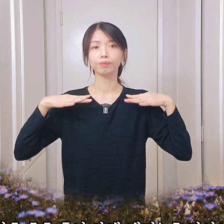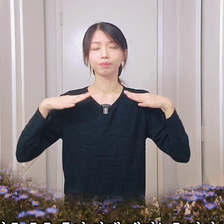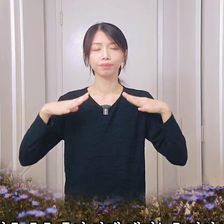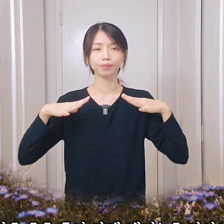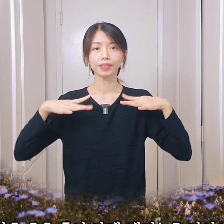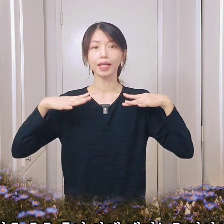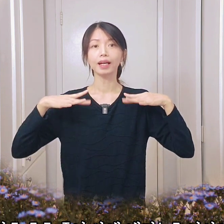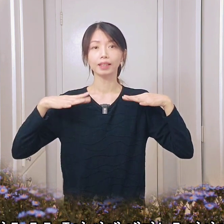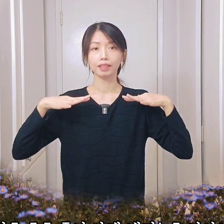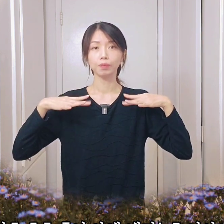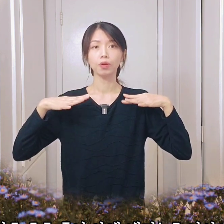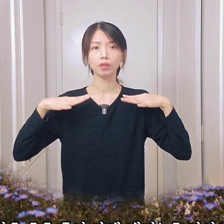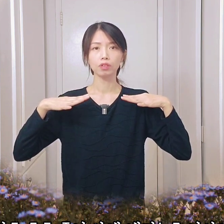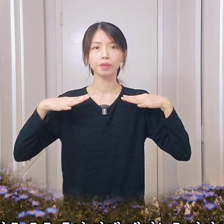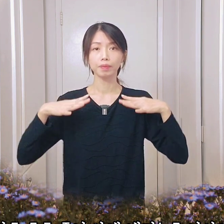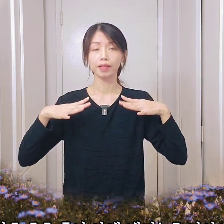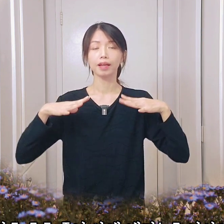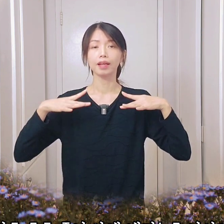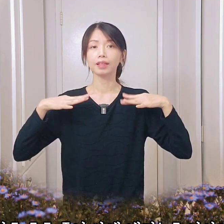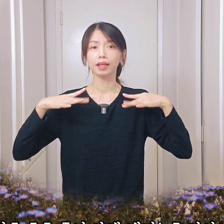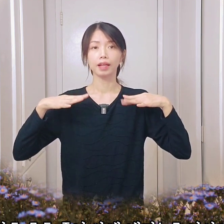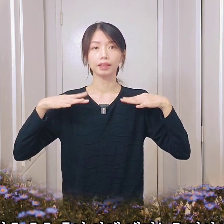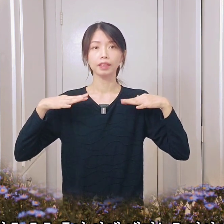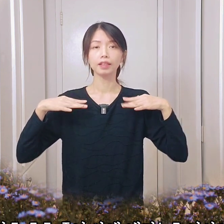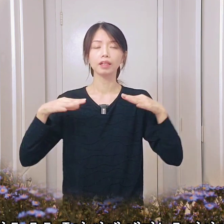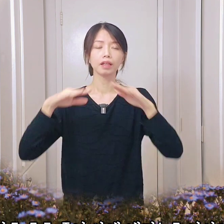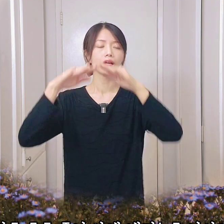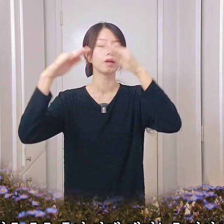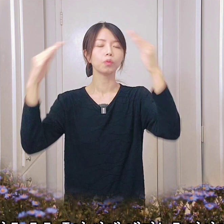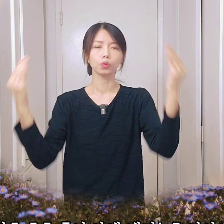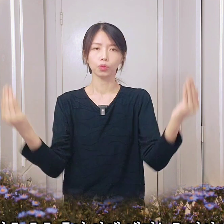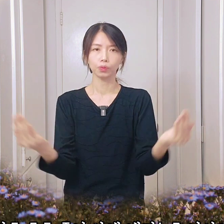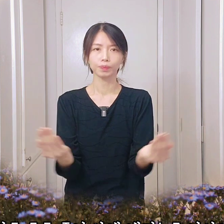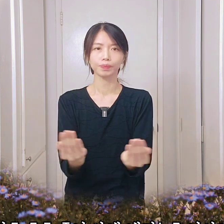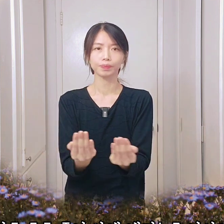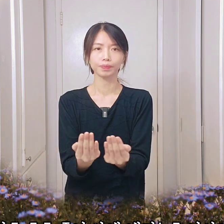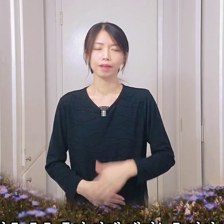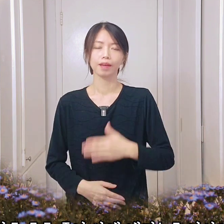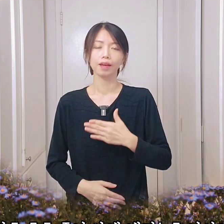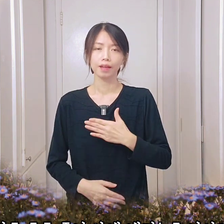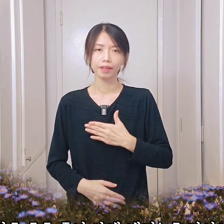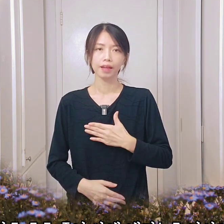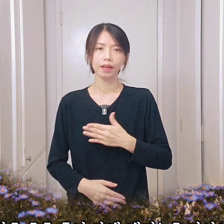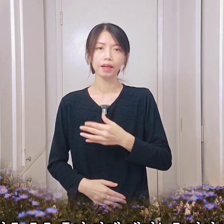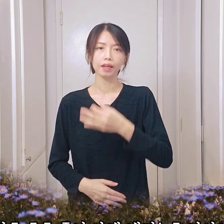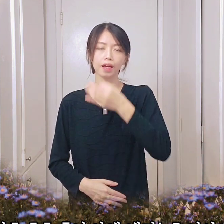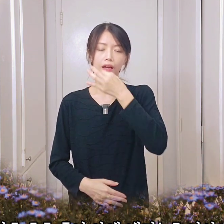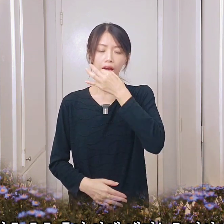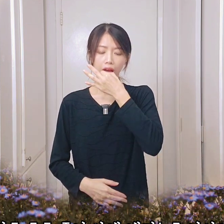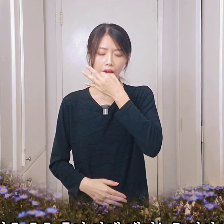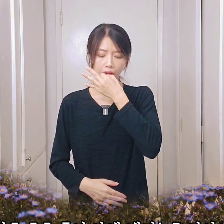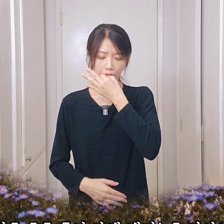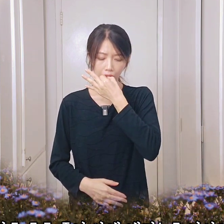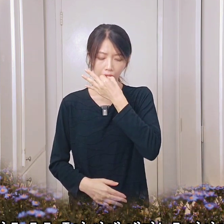올리시고 자랑하듯이 표현해 주시면 됩니다. 자랑들 모두. 나의